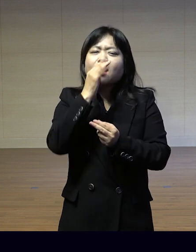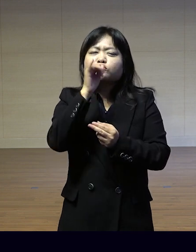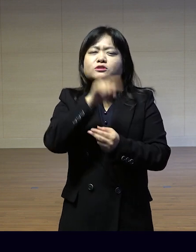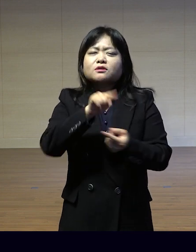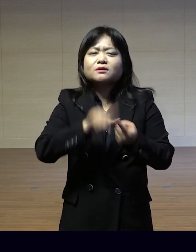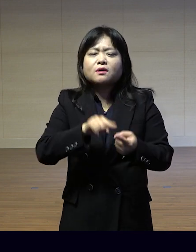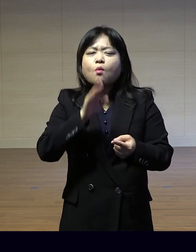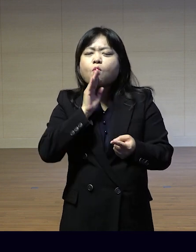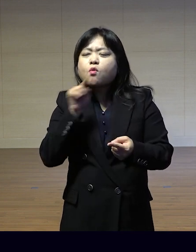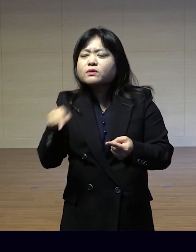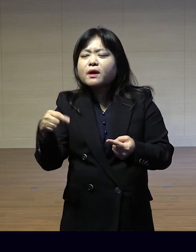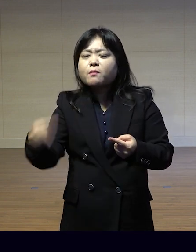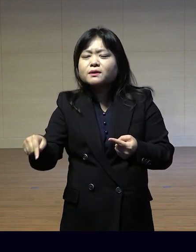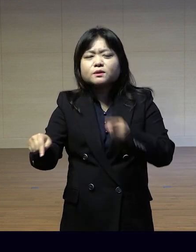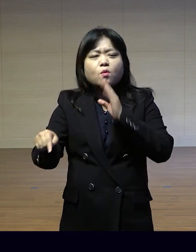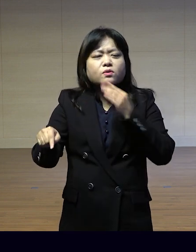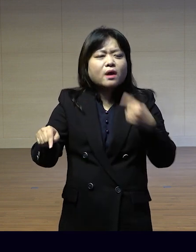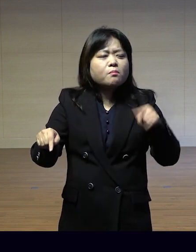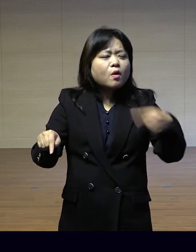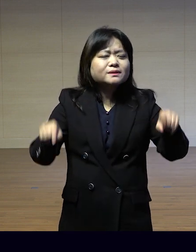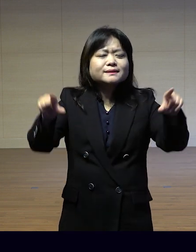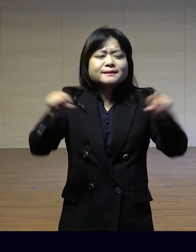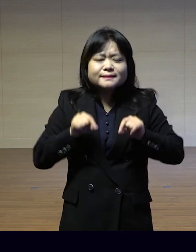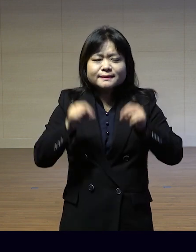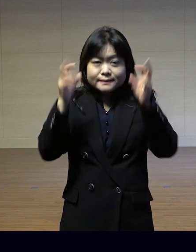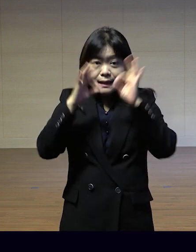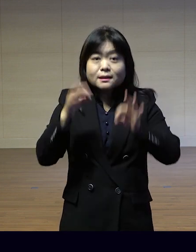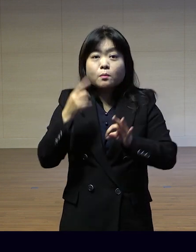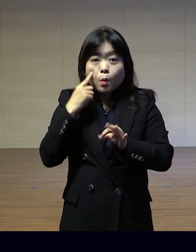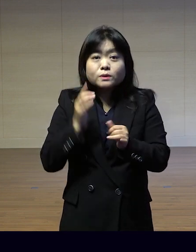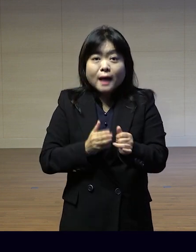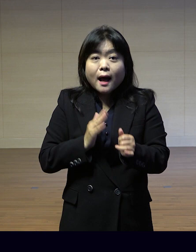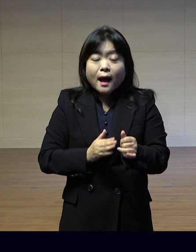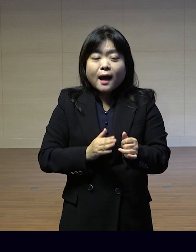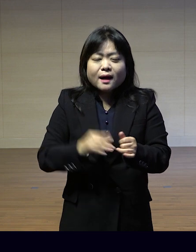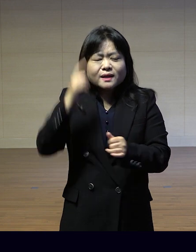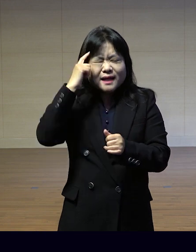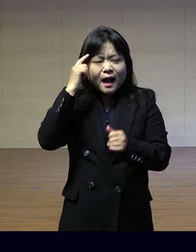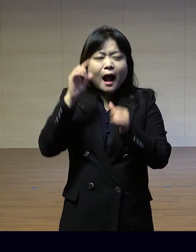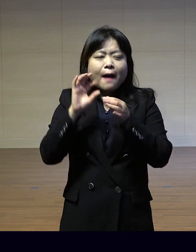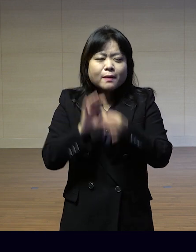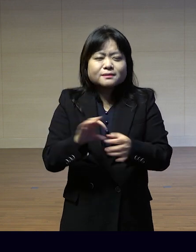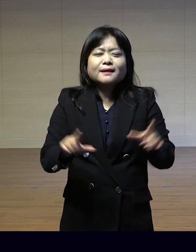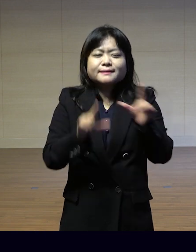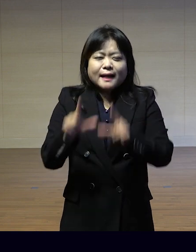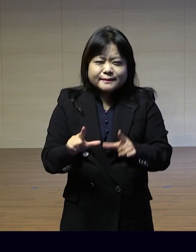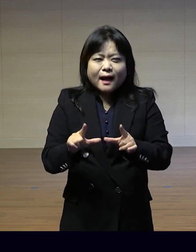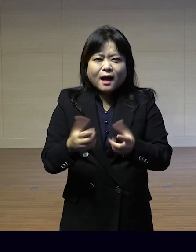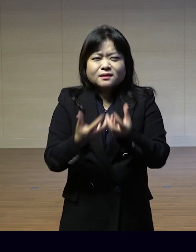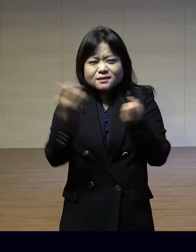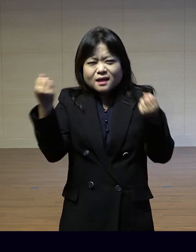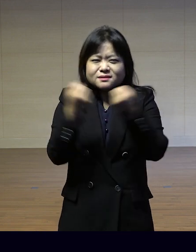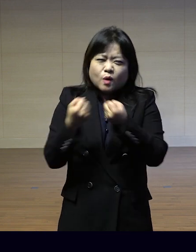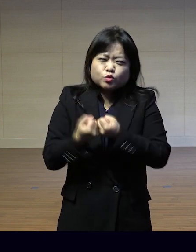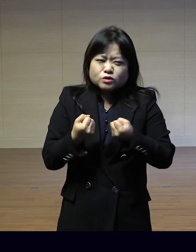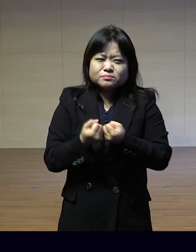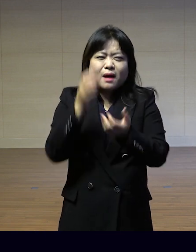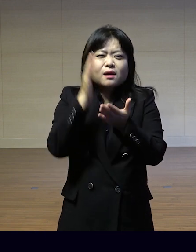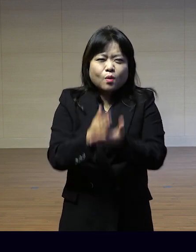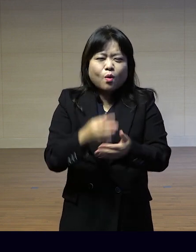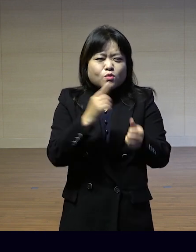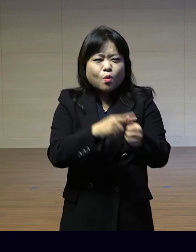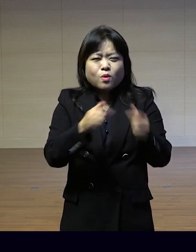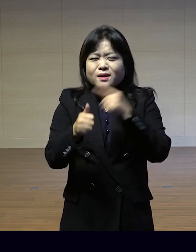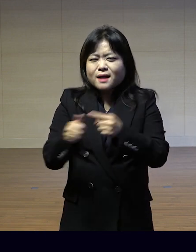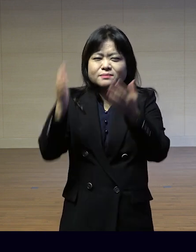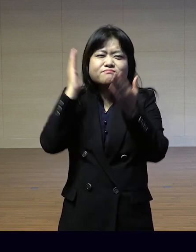있는 옳은 게 뭔지 그런 거 한번 찾아보자. 그렇게 우리 생각하며 살자. 우리끼리 막 나눠져가 맨날 싸움이나 하고 욕이나 하고